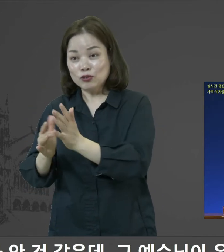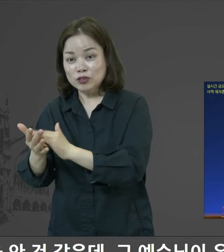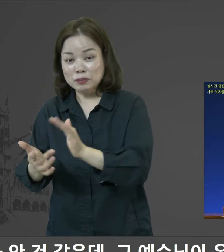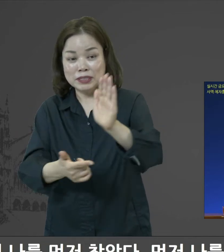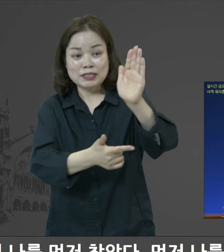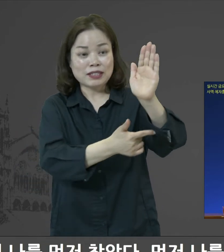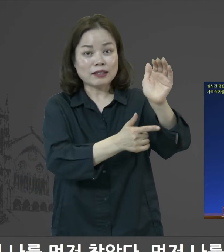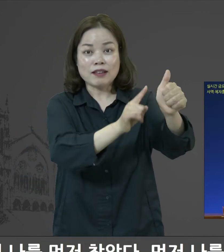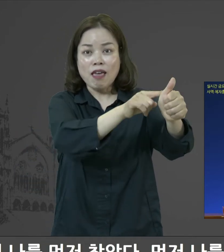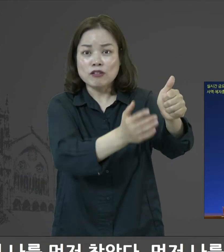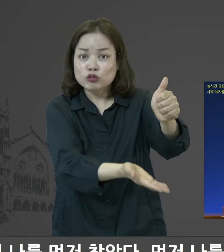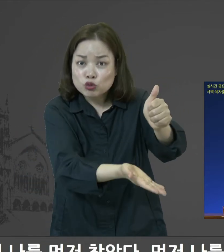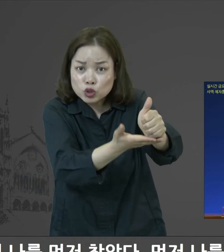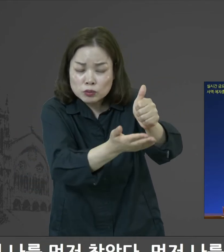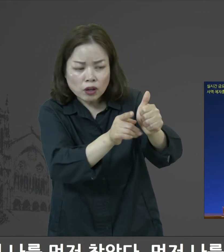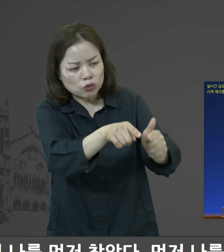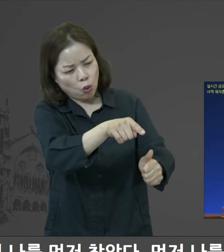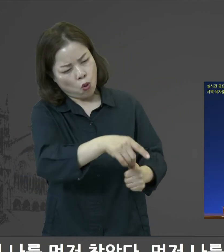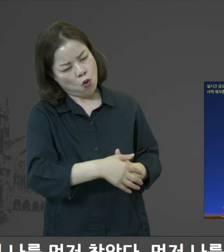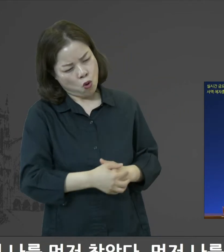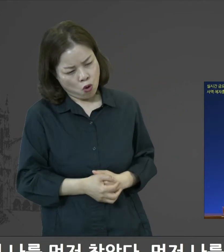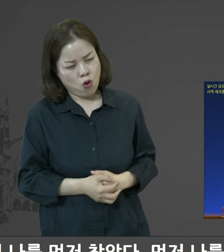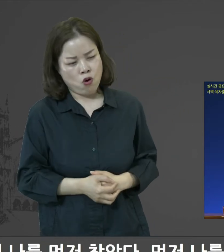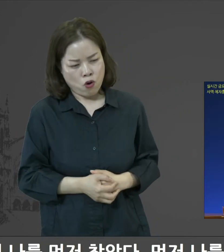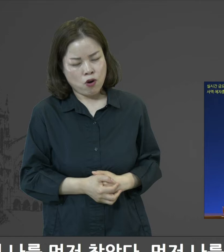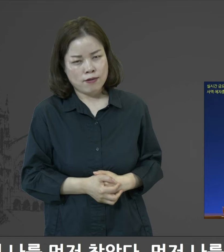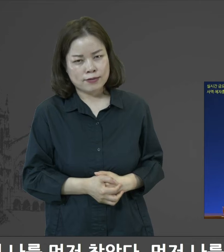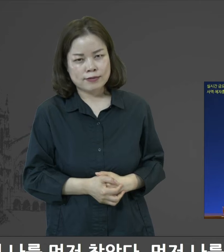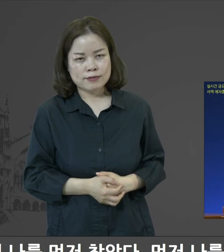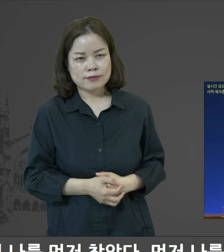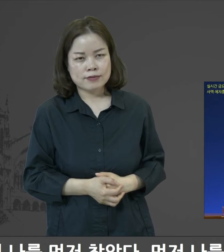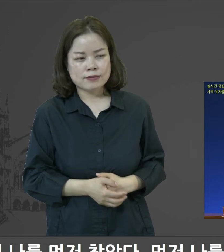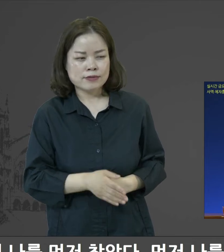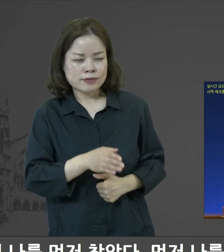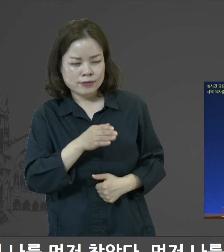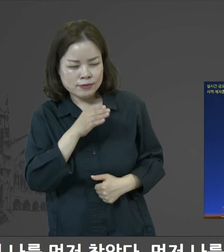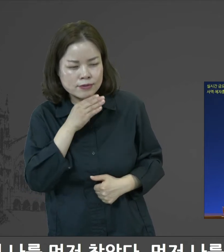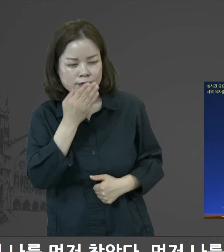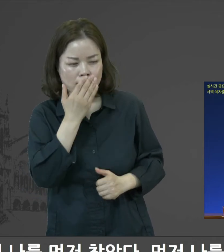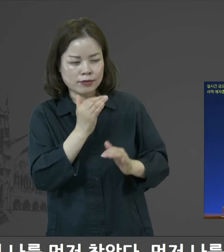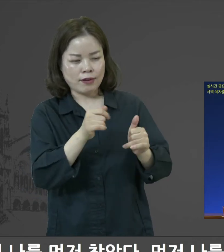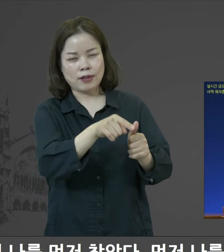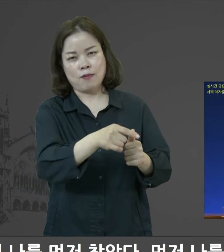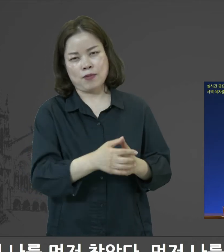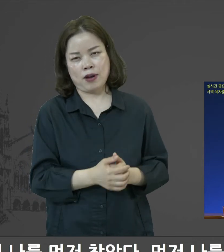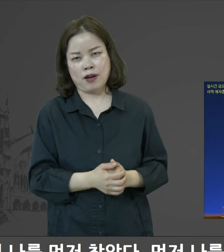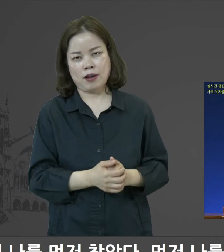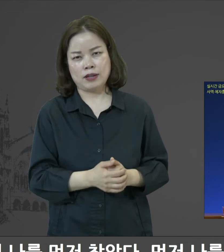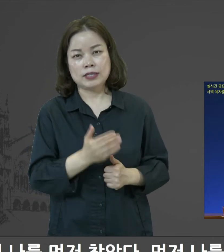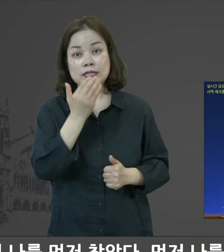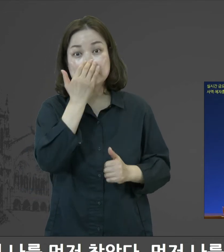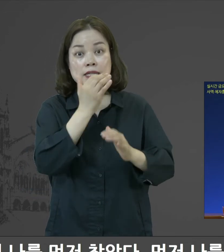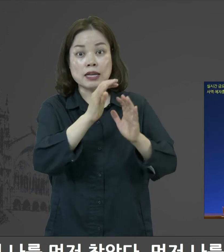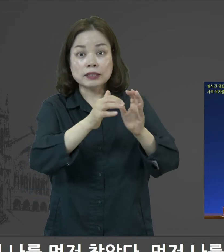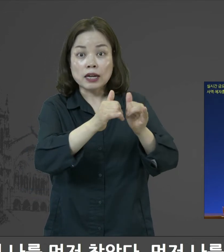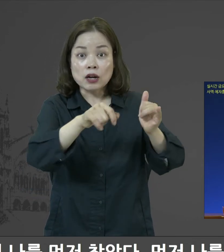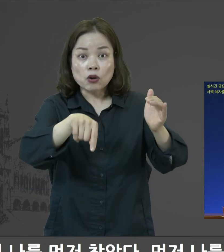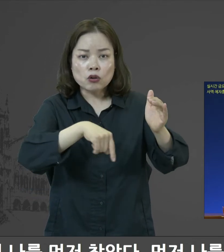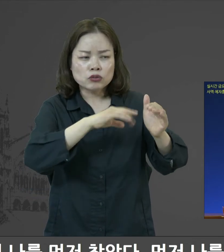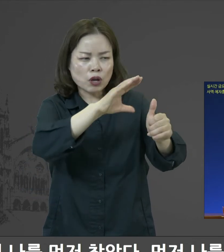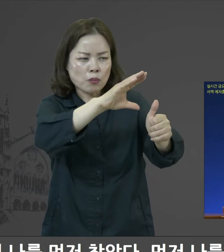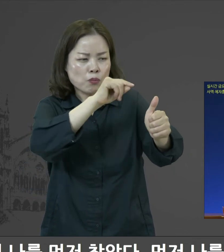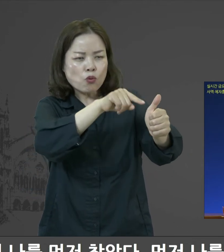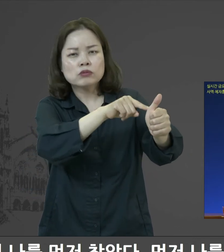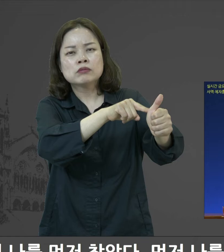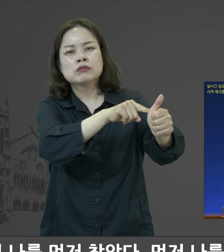거예요. 나다나엘, 너는 진짜 이스라엘 사람 가운데 모범이 되는,